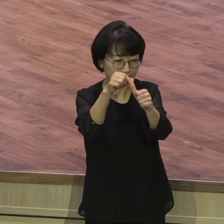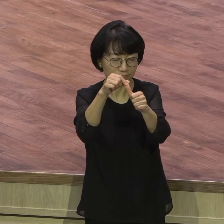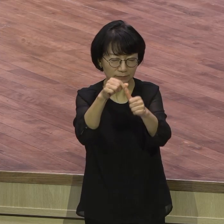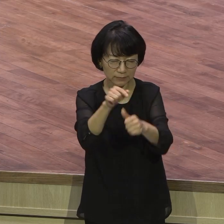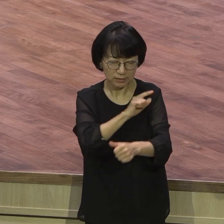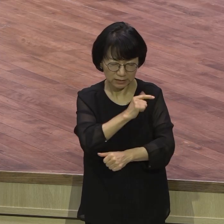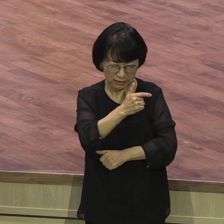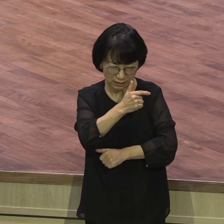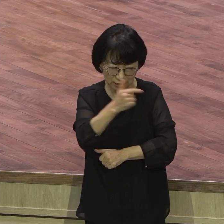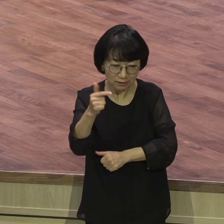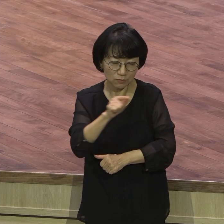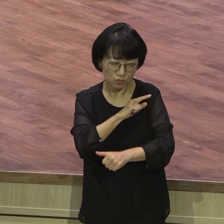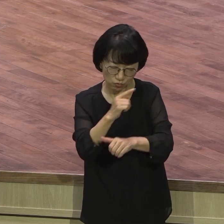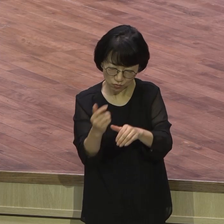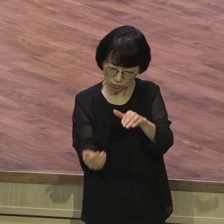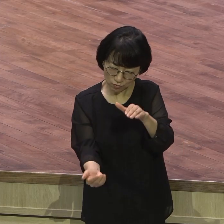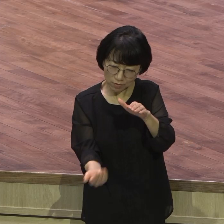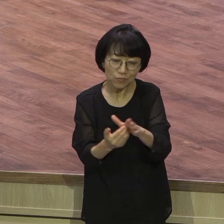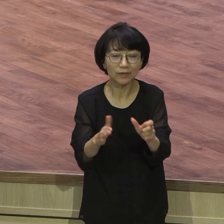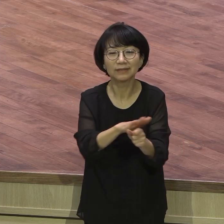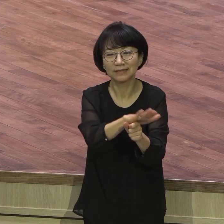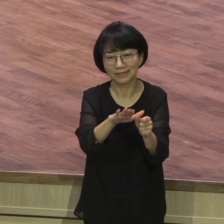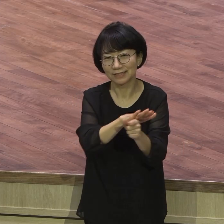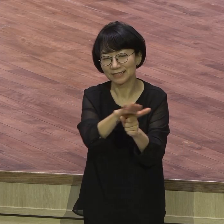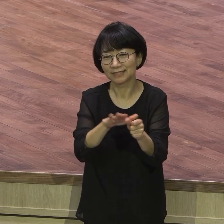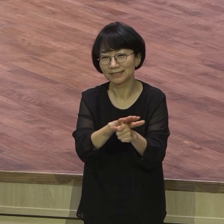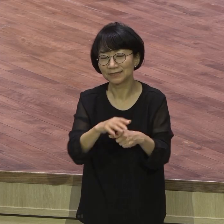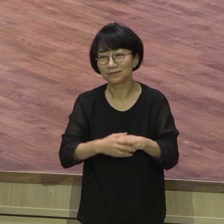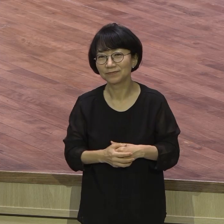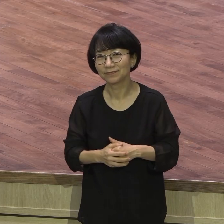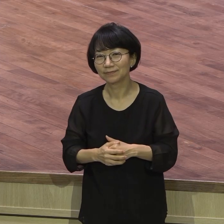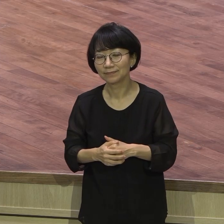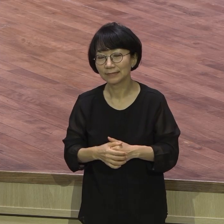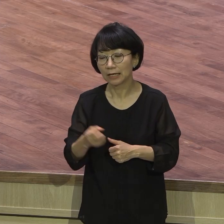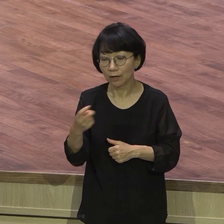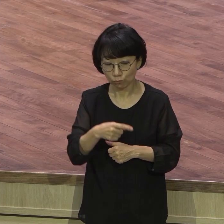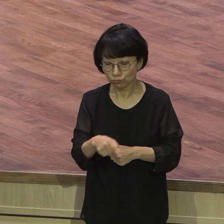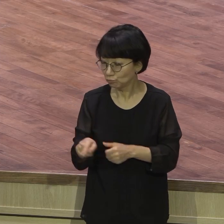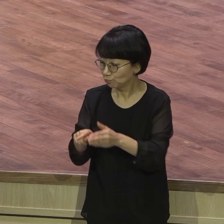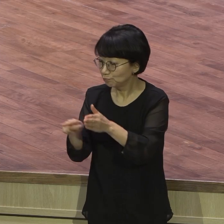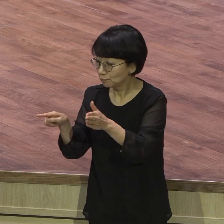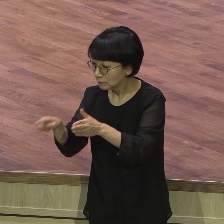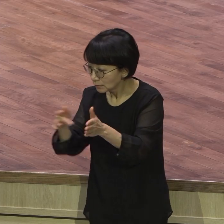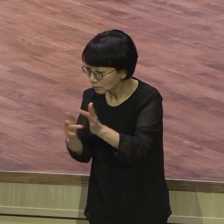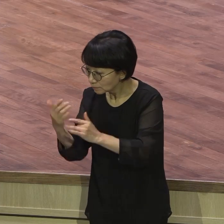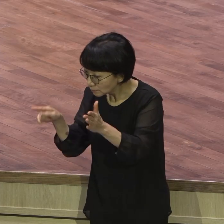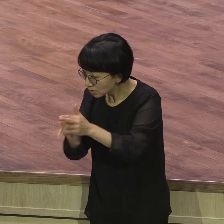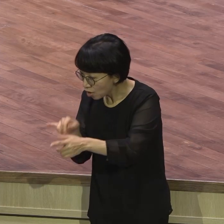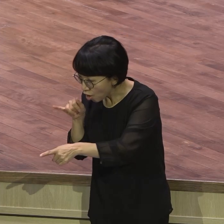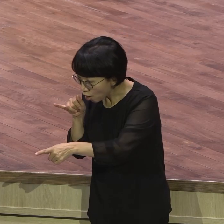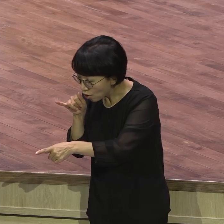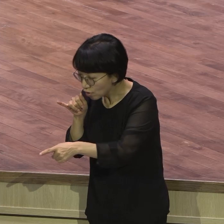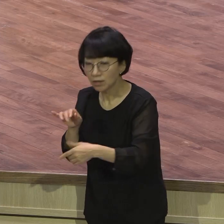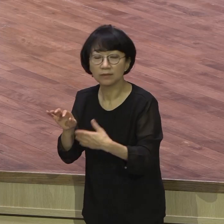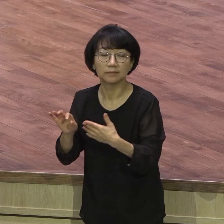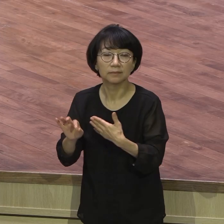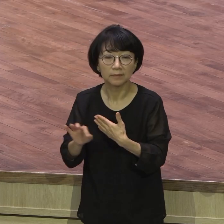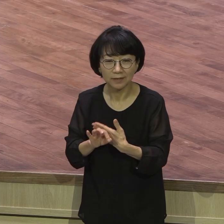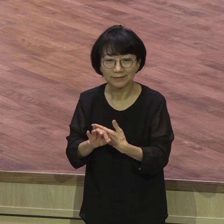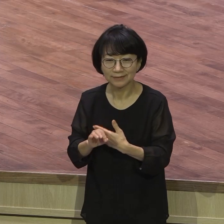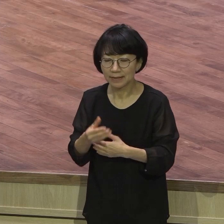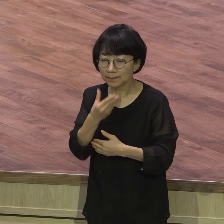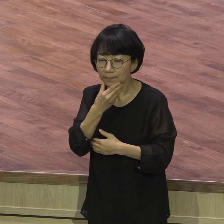사랑이에요 자 믿는 이웃에게는 어떻게 해요 그럼 믿는 사람이 어떻게 합니까 믿는 사람에게는